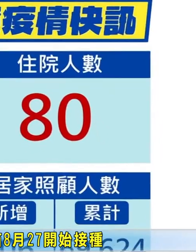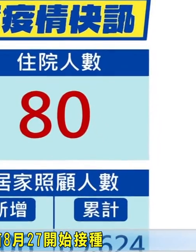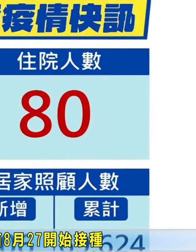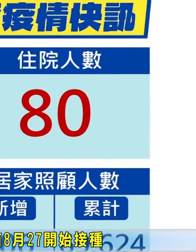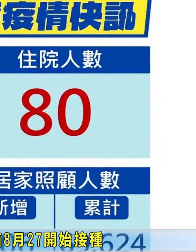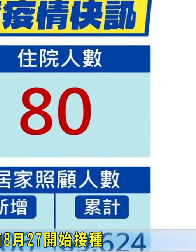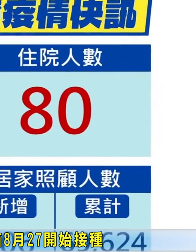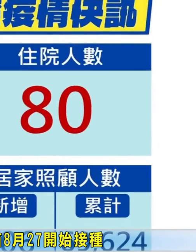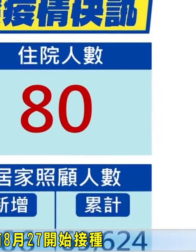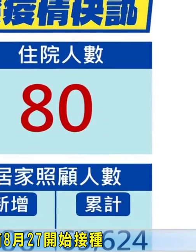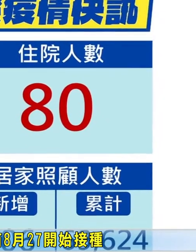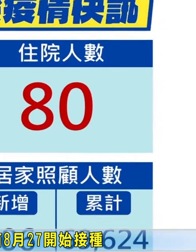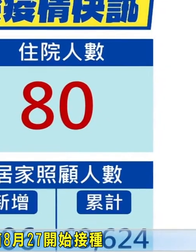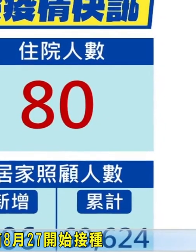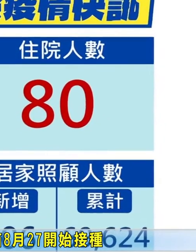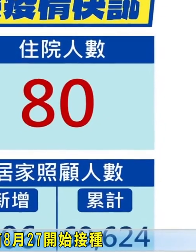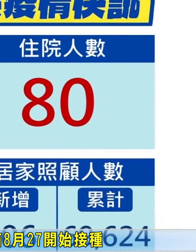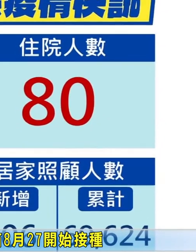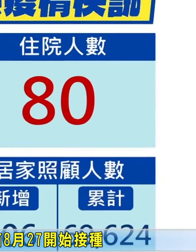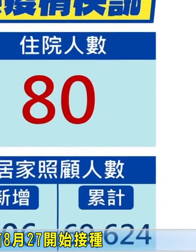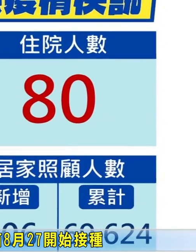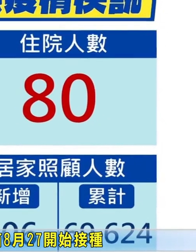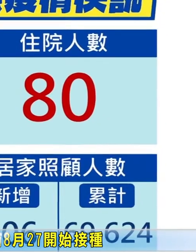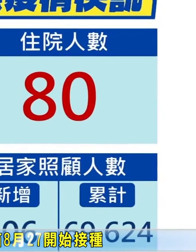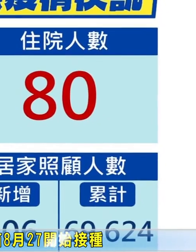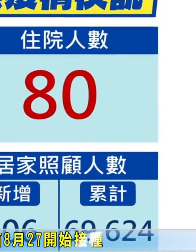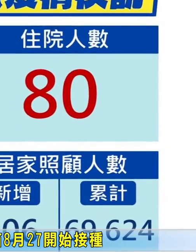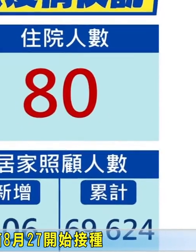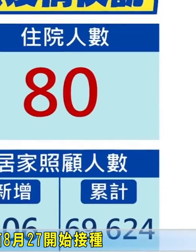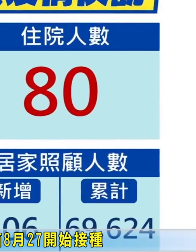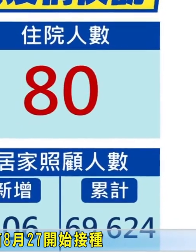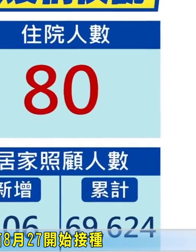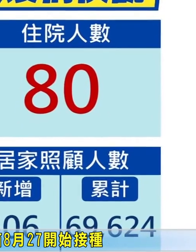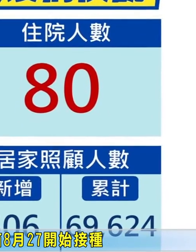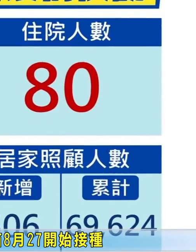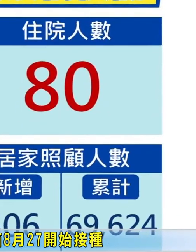莲县25号确诊人数531人，累积病例